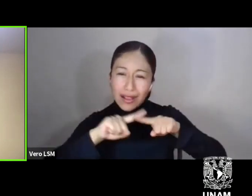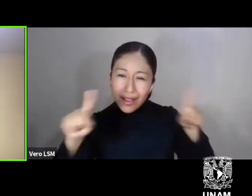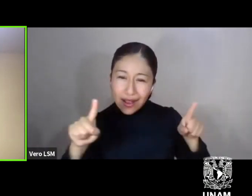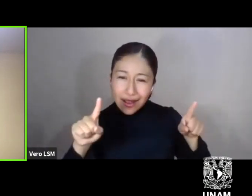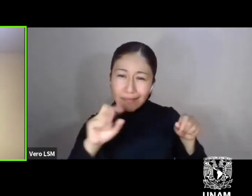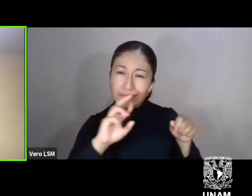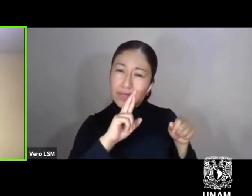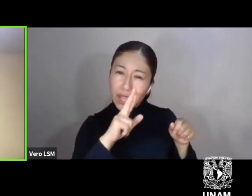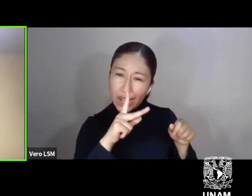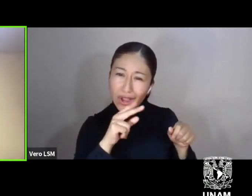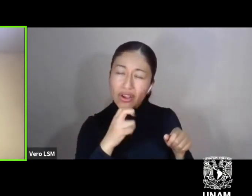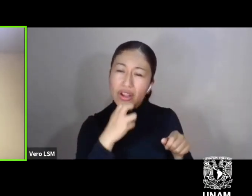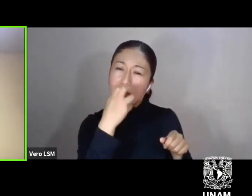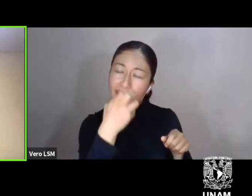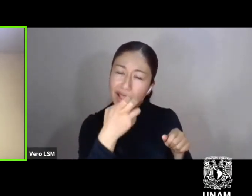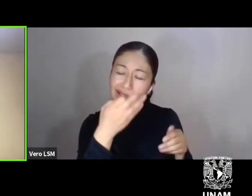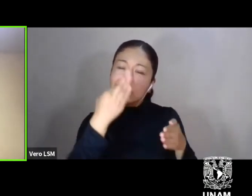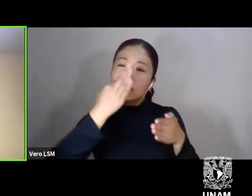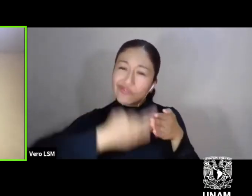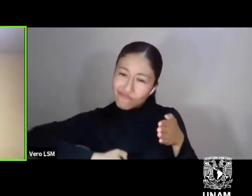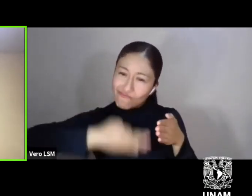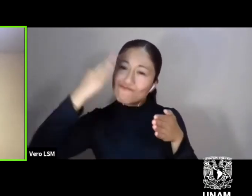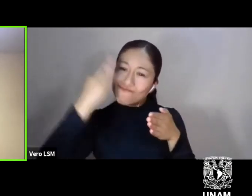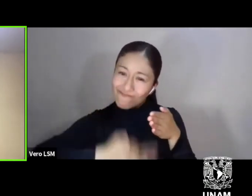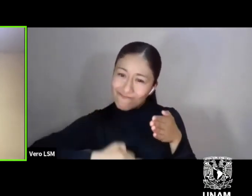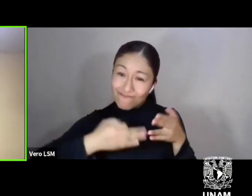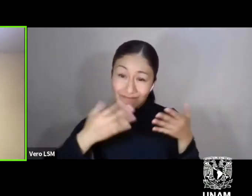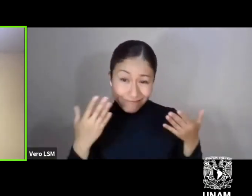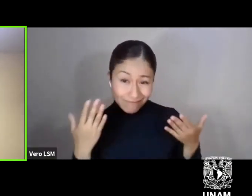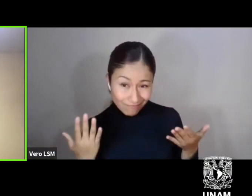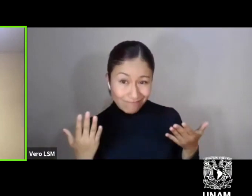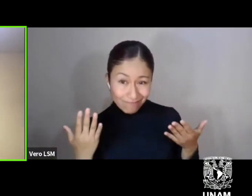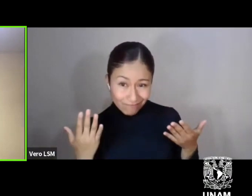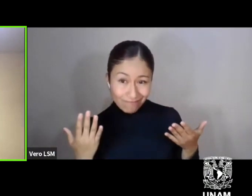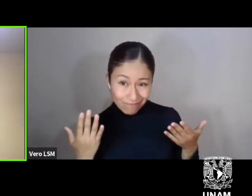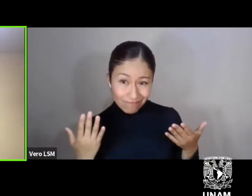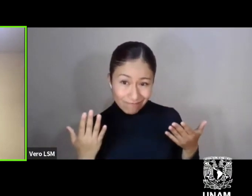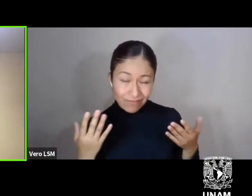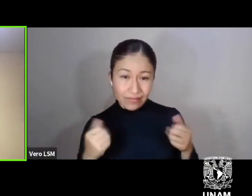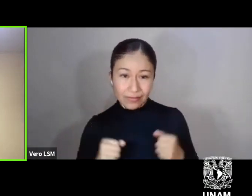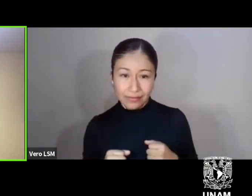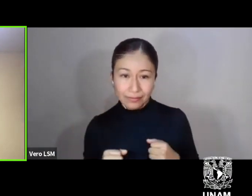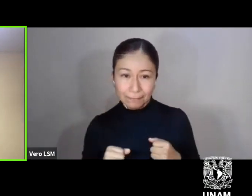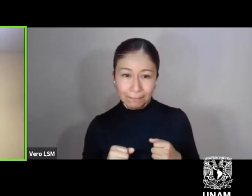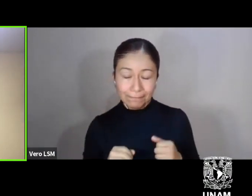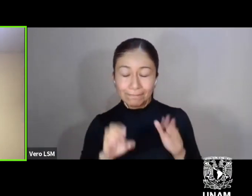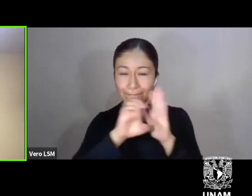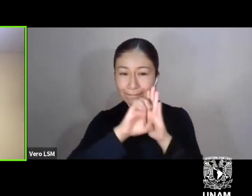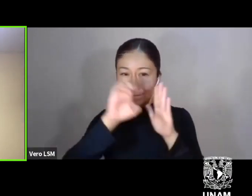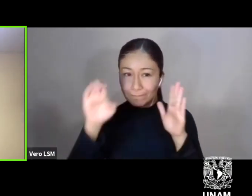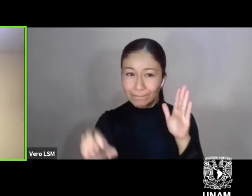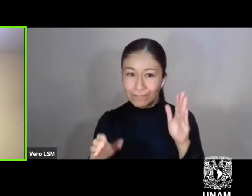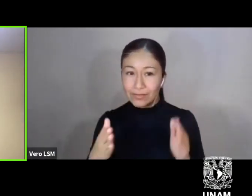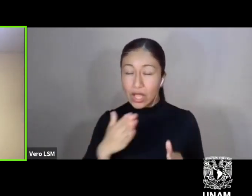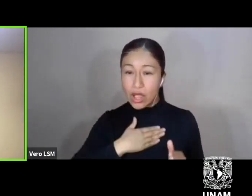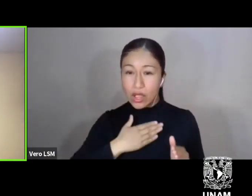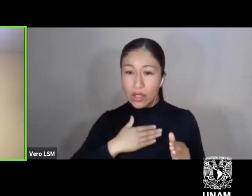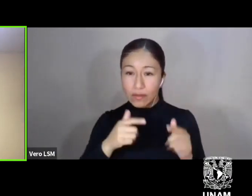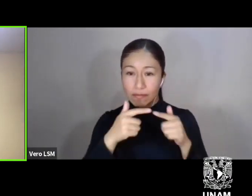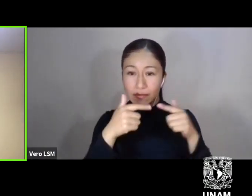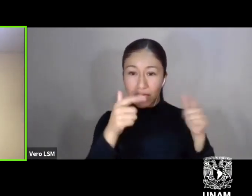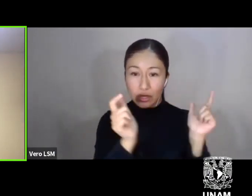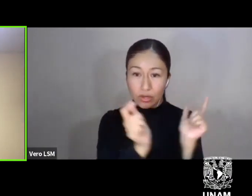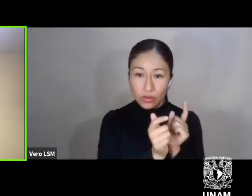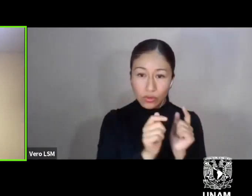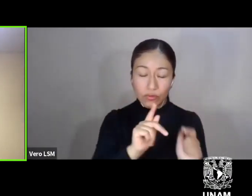Creo que ahí es el compromiso que a veces adquirimos, ¿no? Yo, por ejemplo, mi agencia no la hago desde los derechos